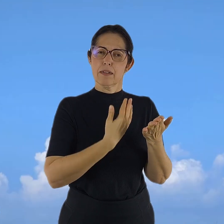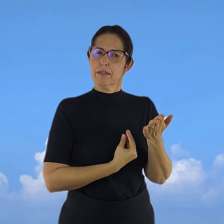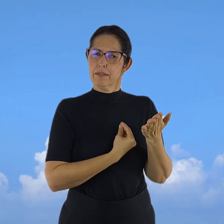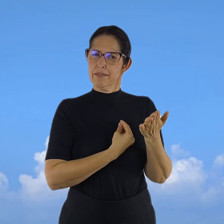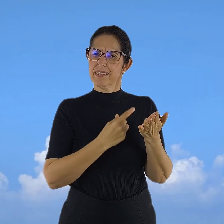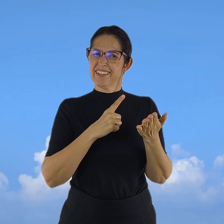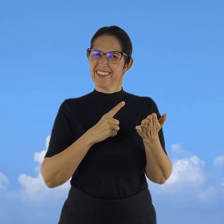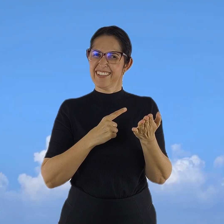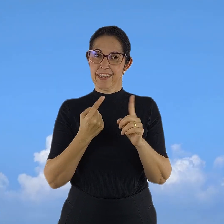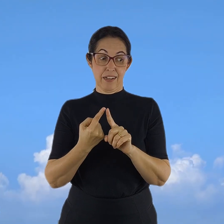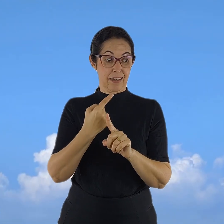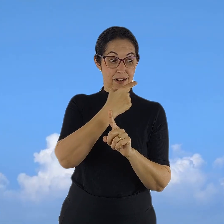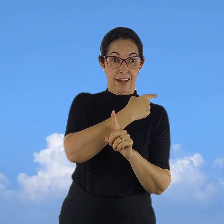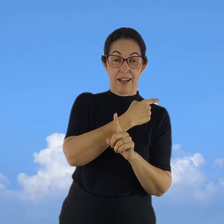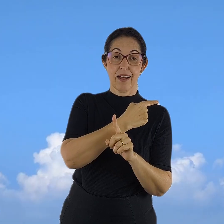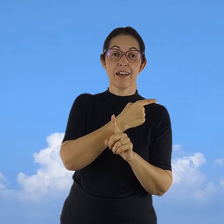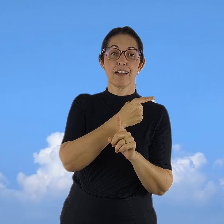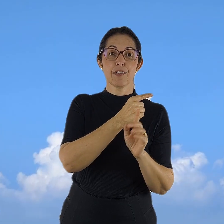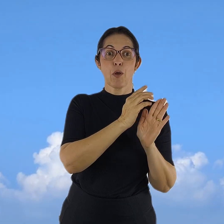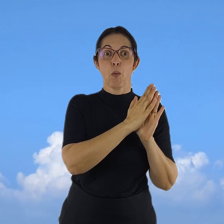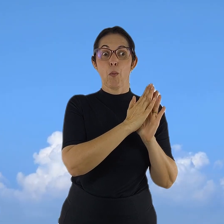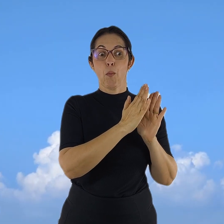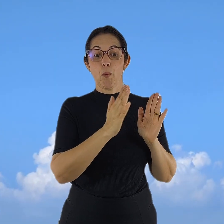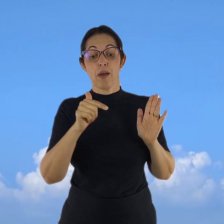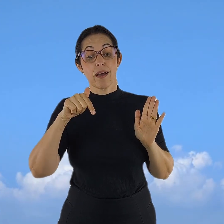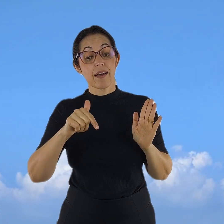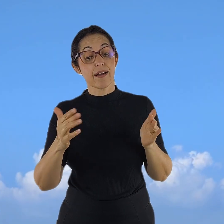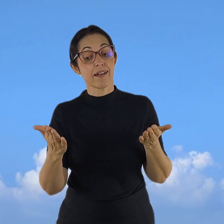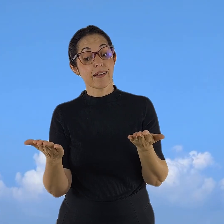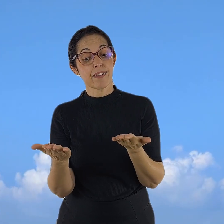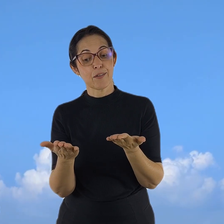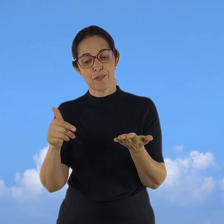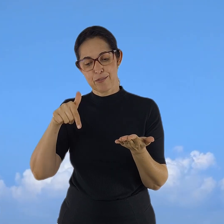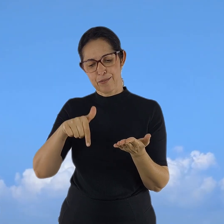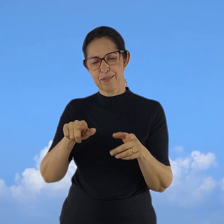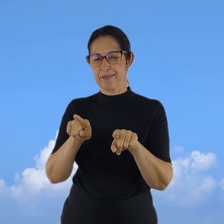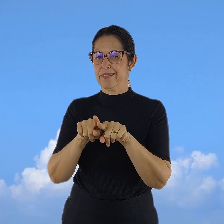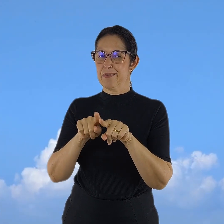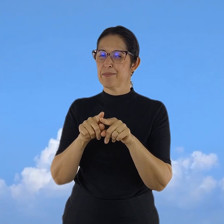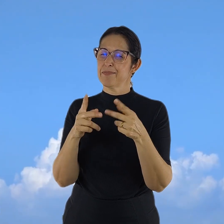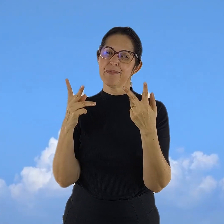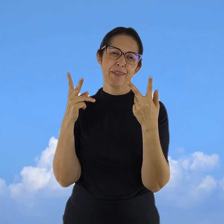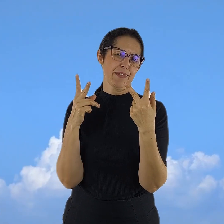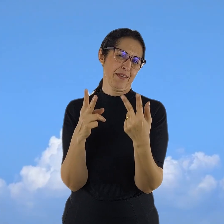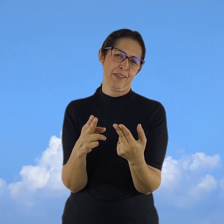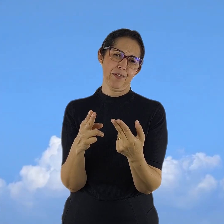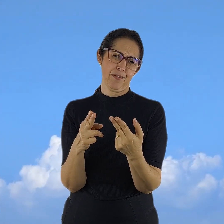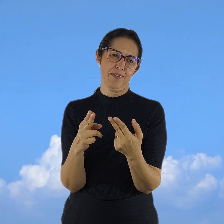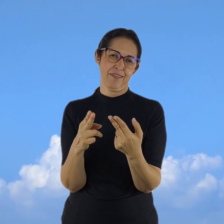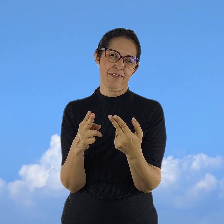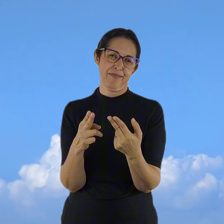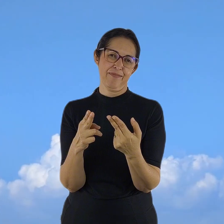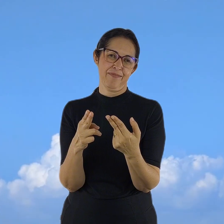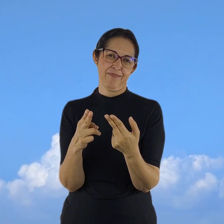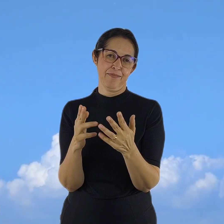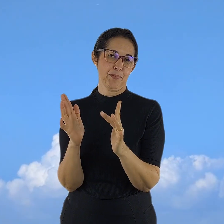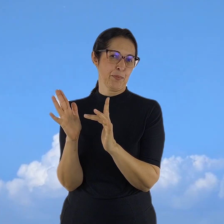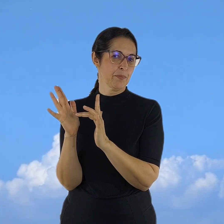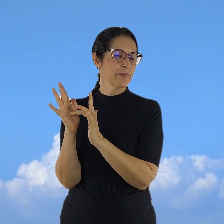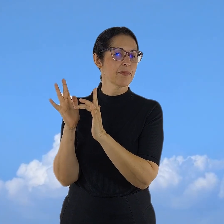viva. Foi para ele, atravessa o século e chega aqui, porque a palavra do Senhor não envelhece.